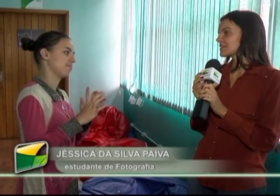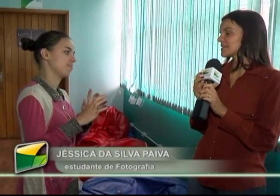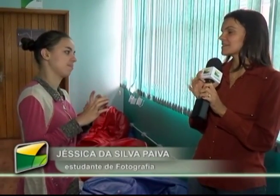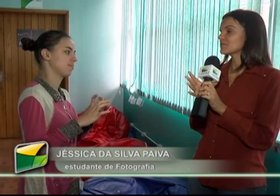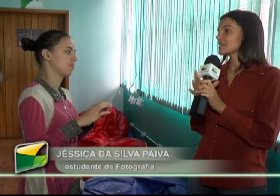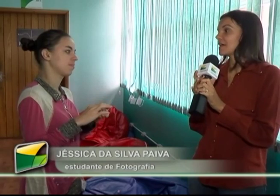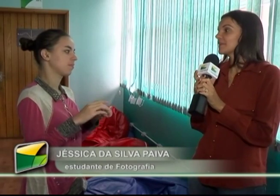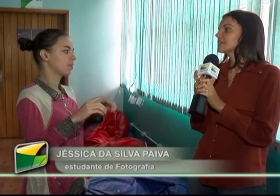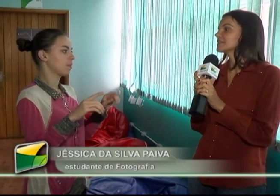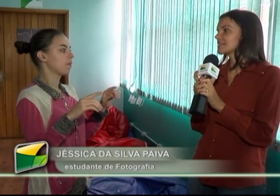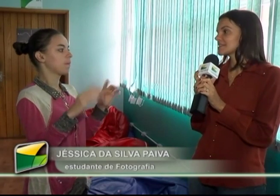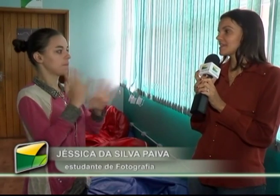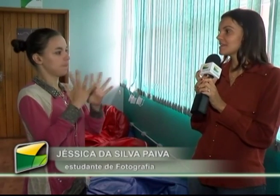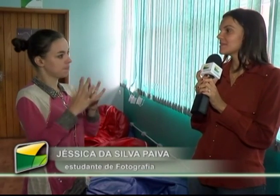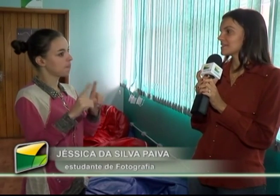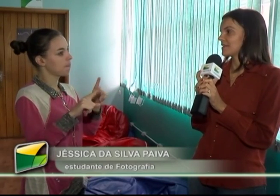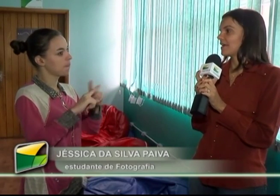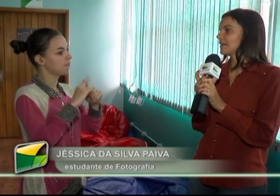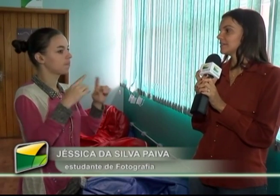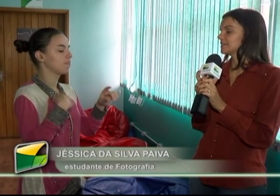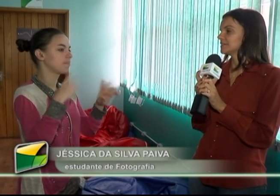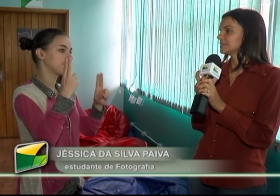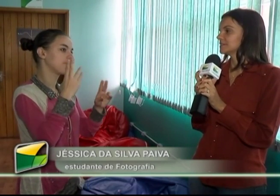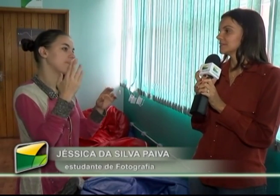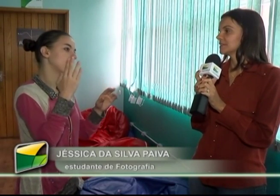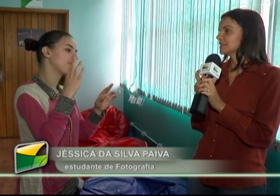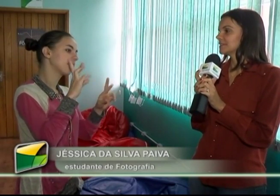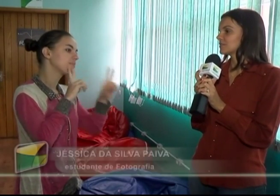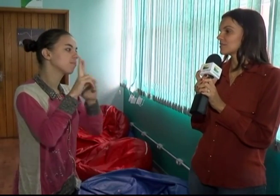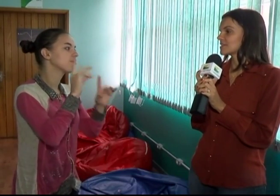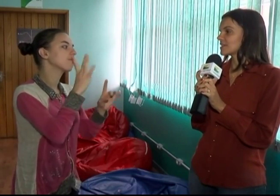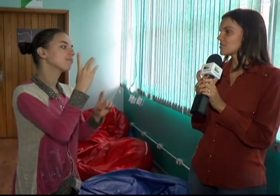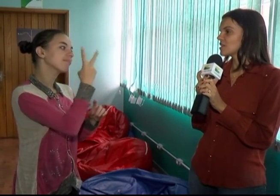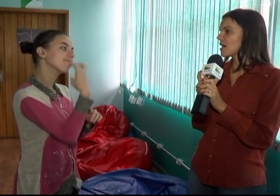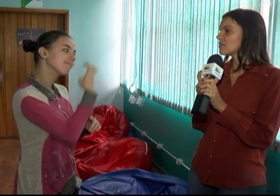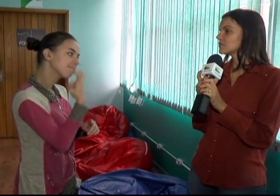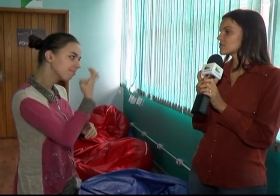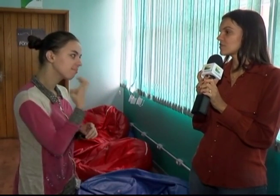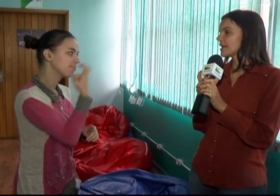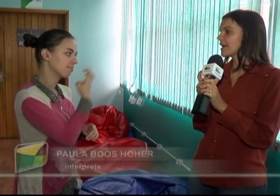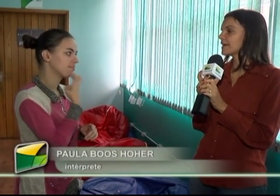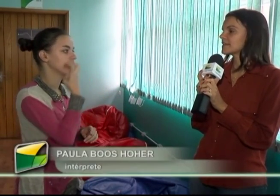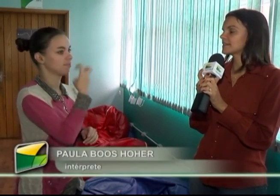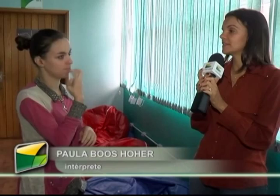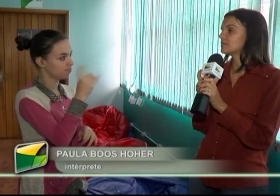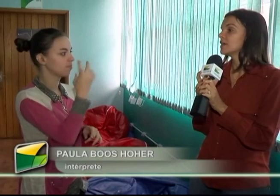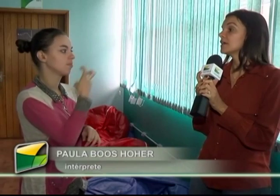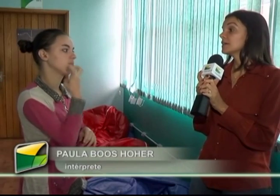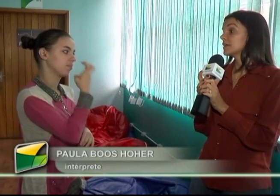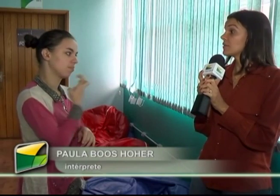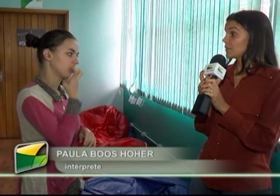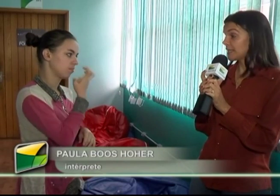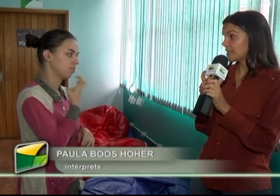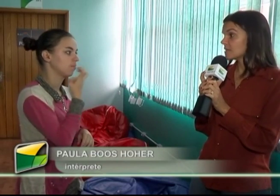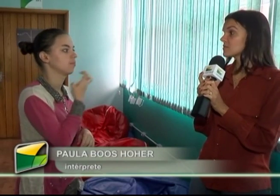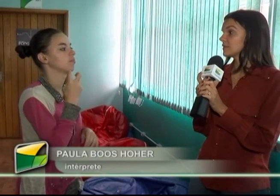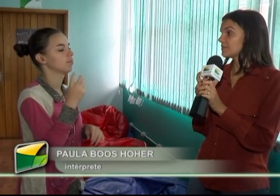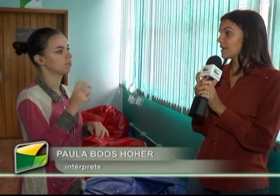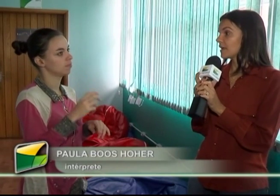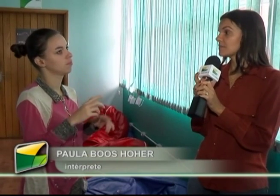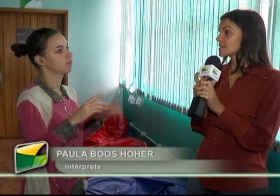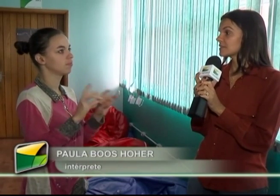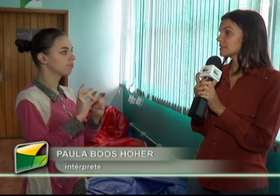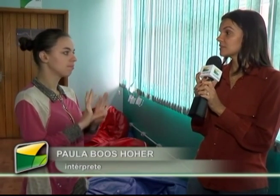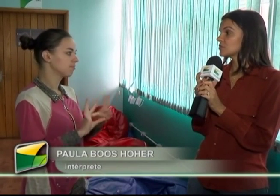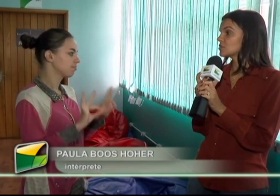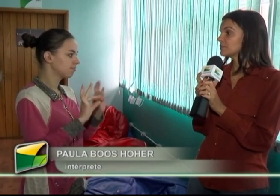Às vezes não sabem tantas libras dentro da sala de aula, colegas, então eu oralizo